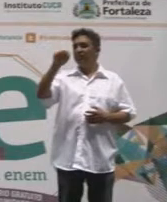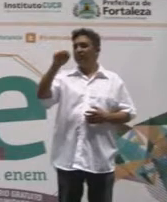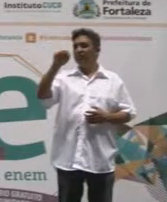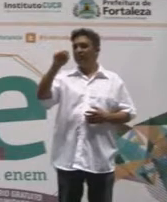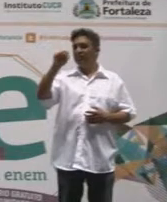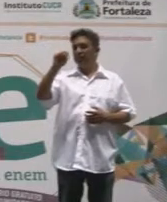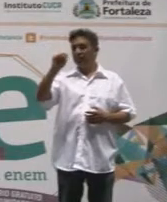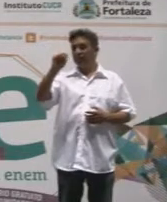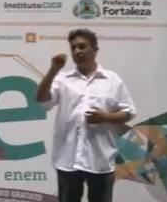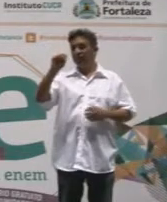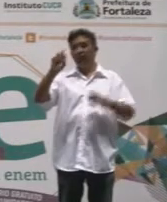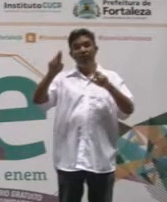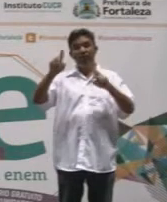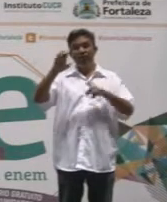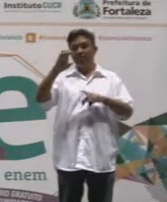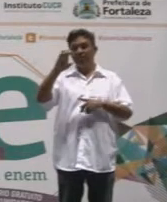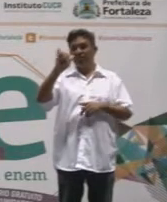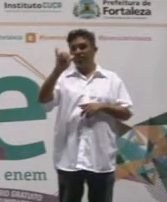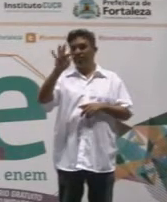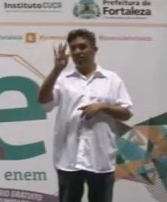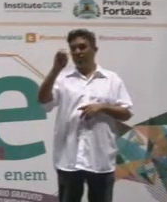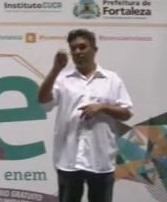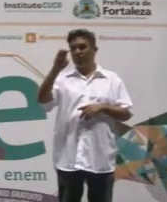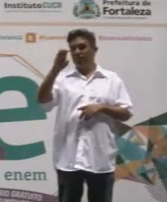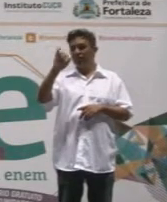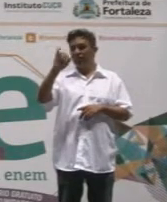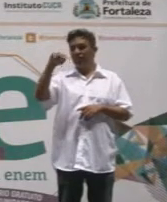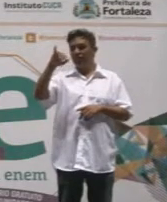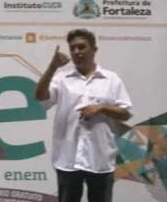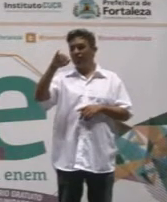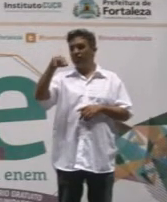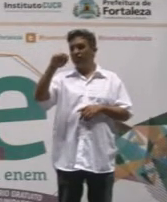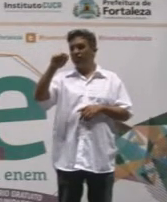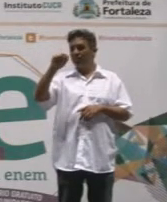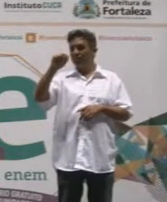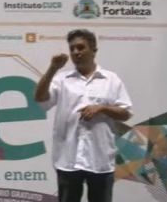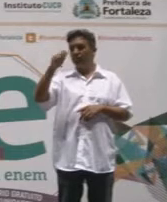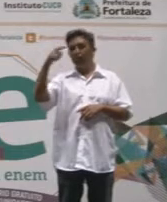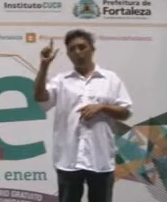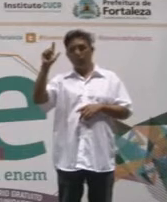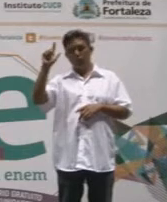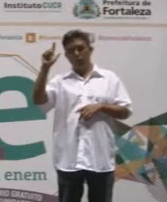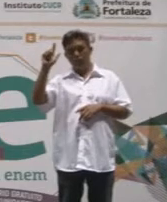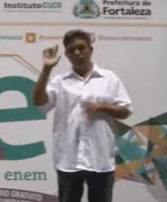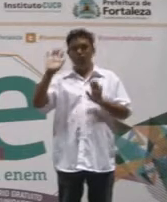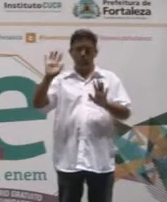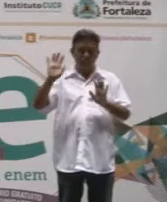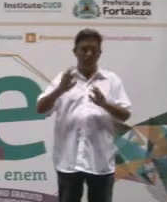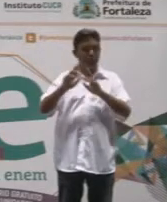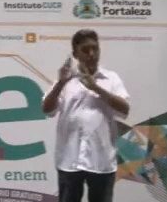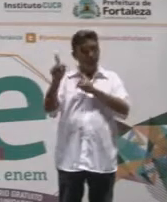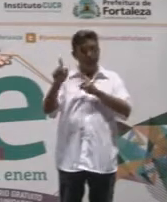citocinina. Citocinina é hormônio vegetal, tá bom? E citocinas são